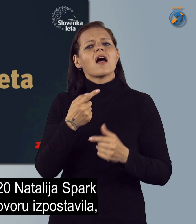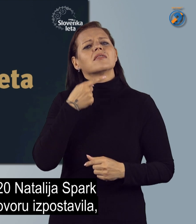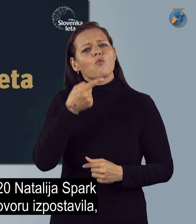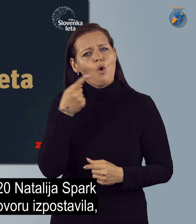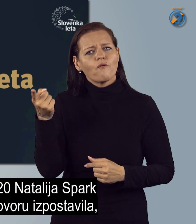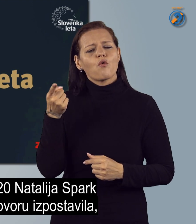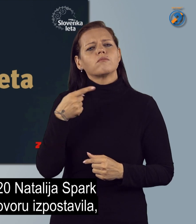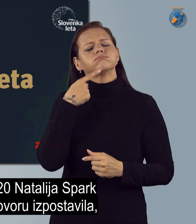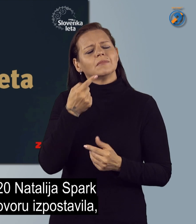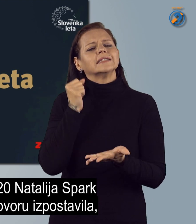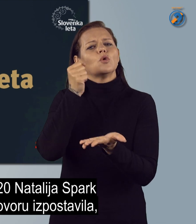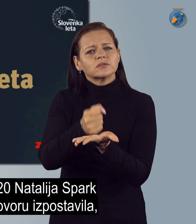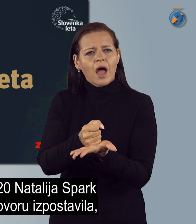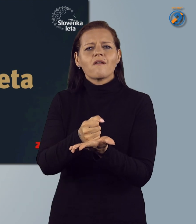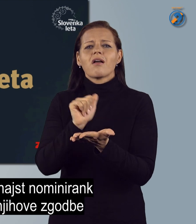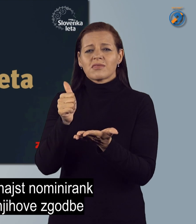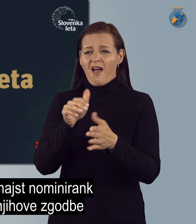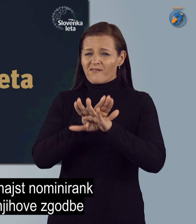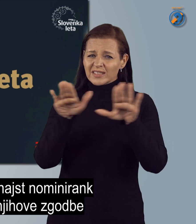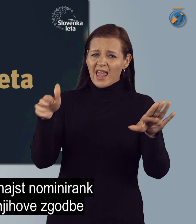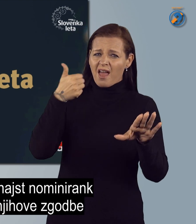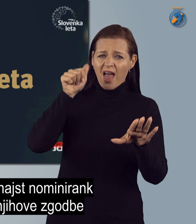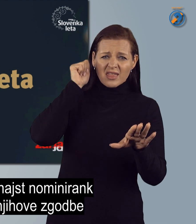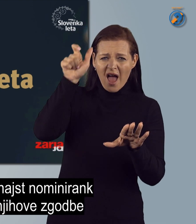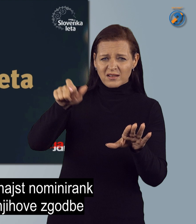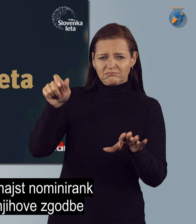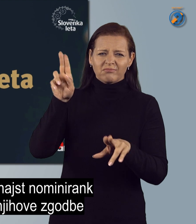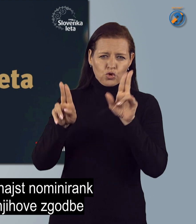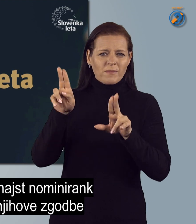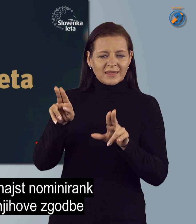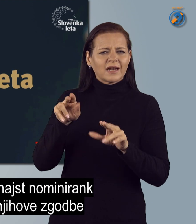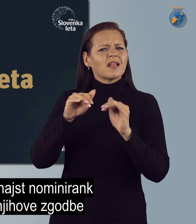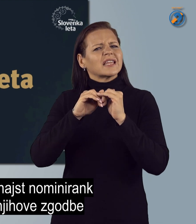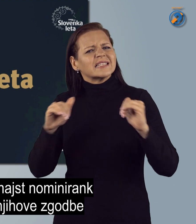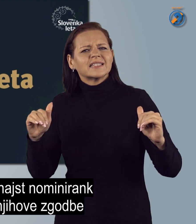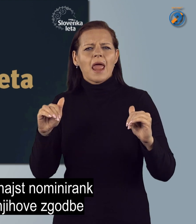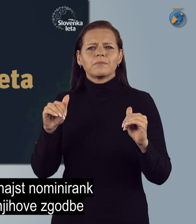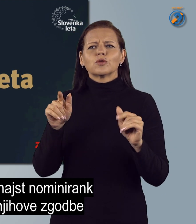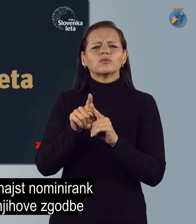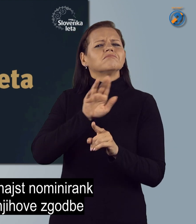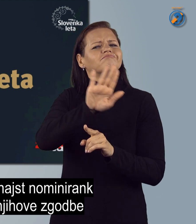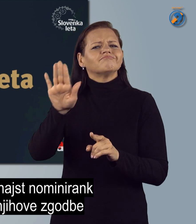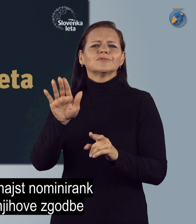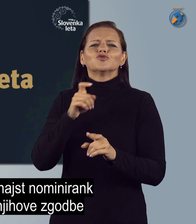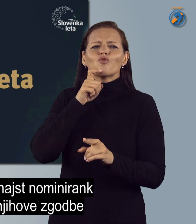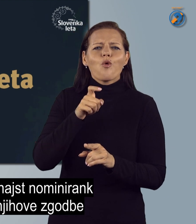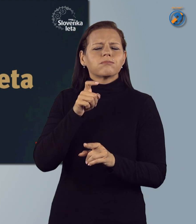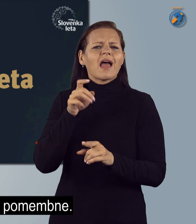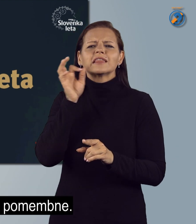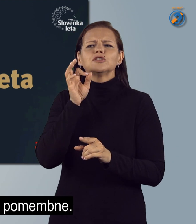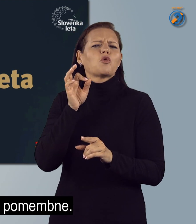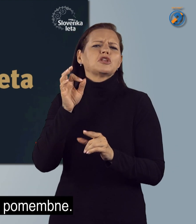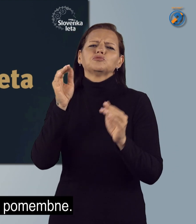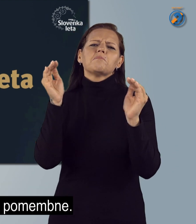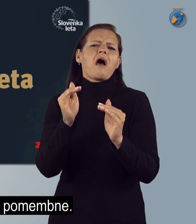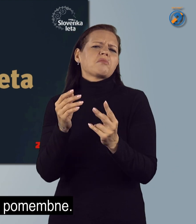je v zahvalnem govoru izpostavila, da je bilo vseh 11 nominirank izjemnih in da njihove zgodbe niso nič